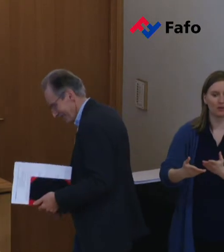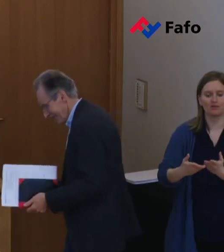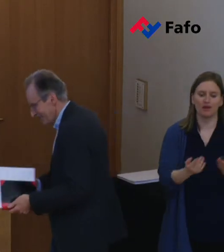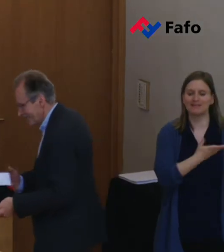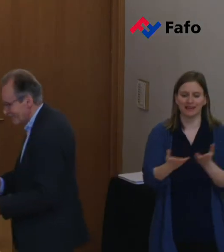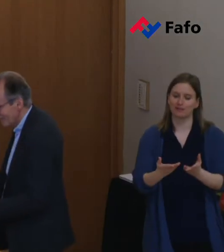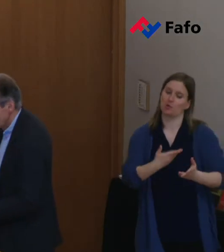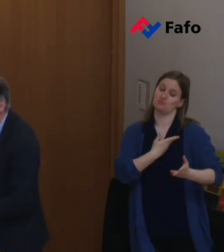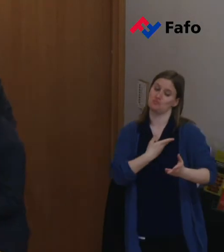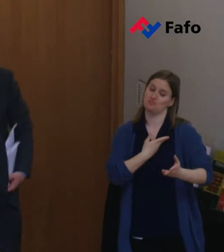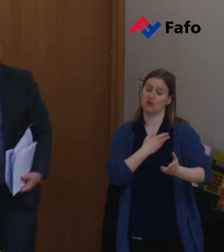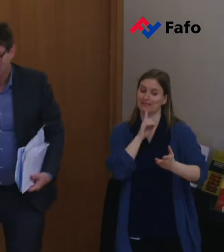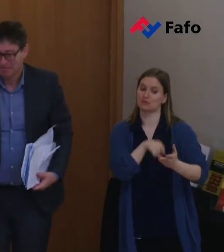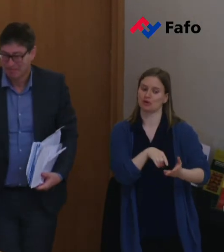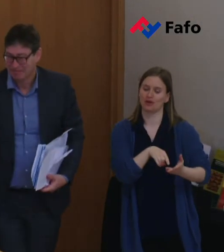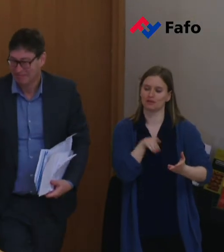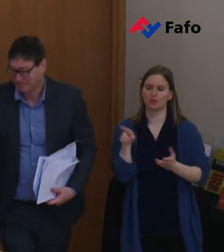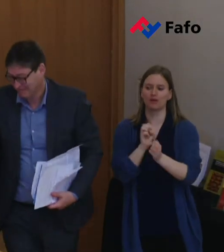så det kan vel du få avklare.